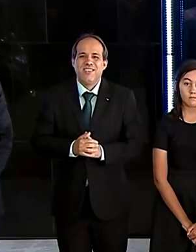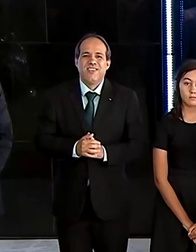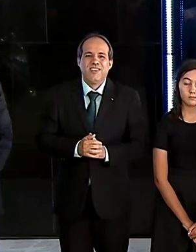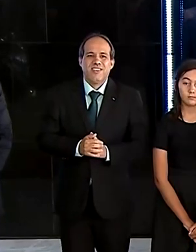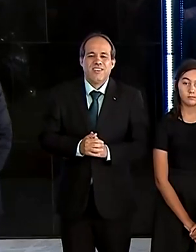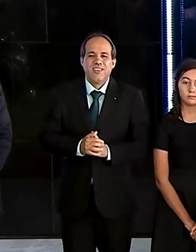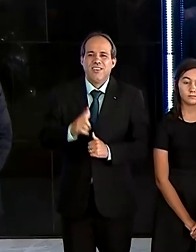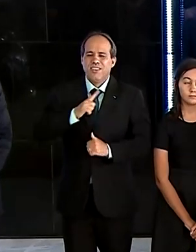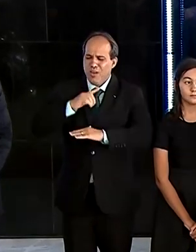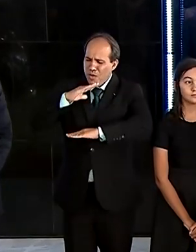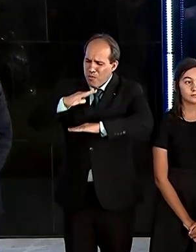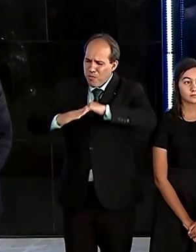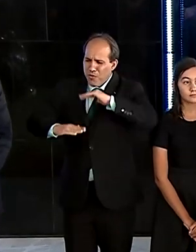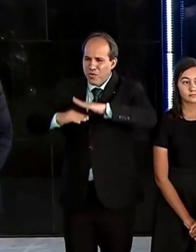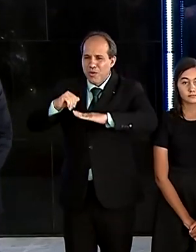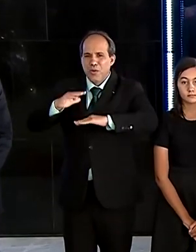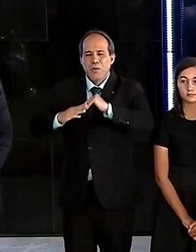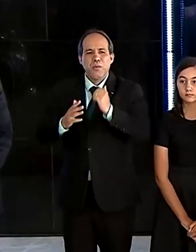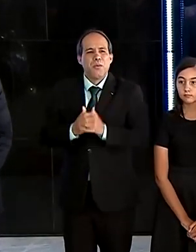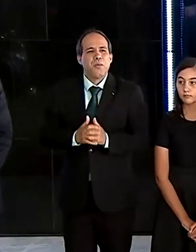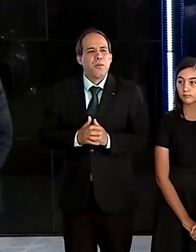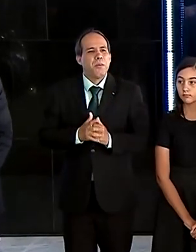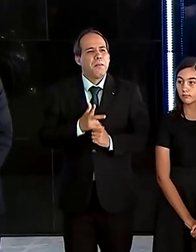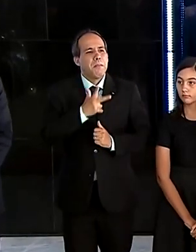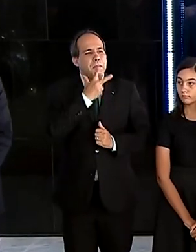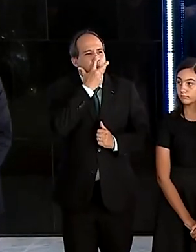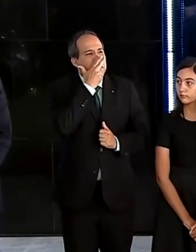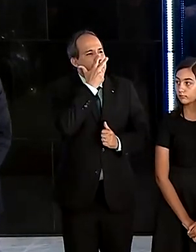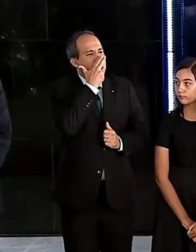é uma profissão que a gente vê que parece que não